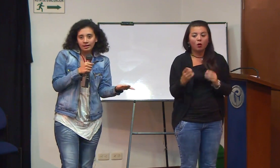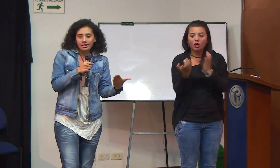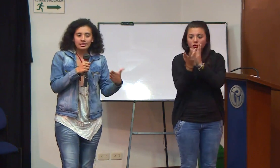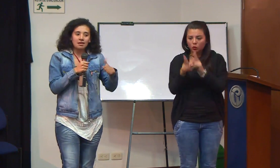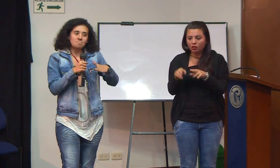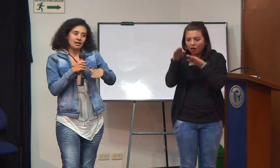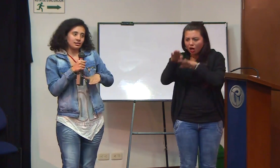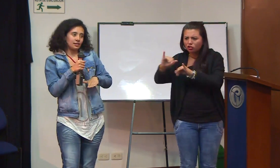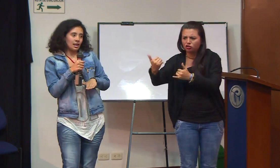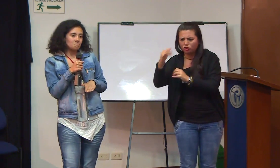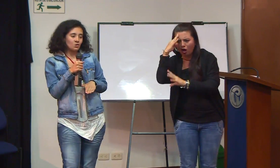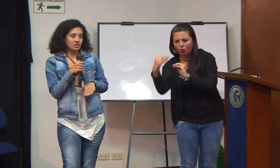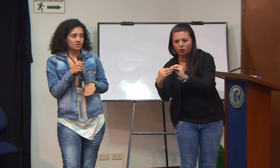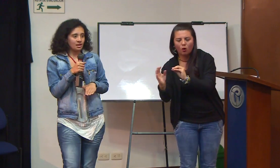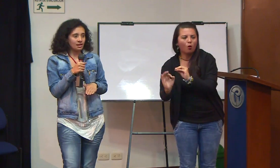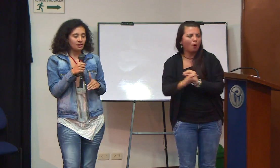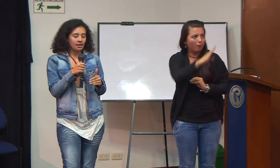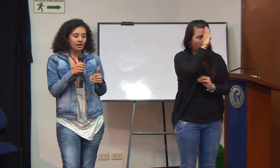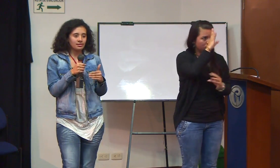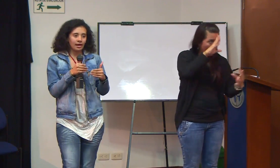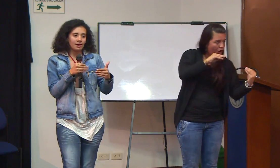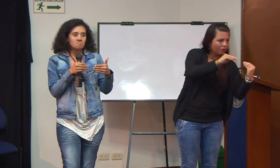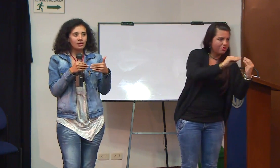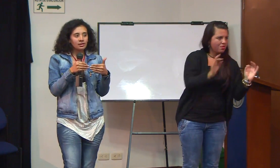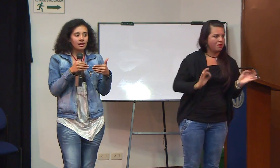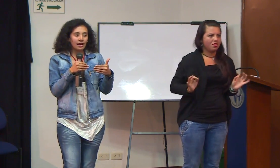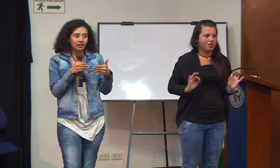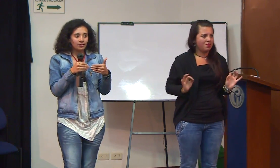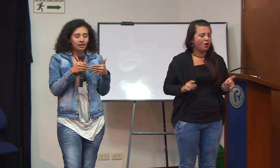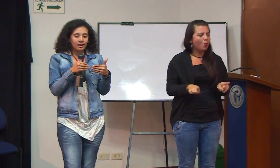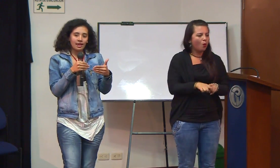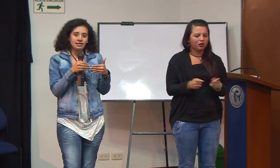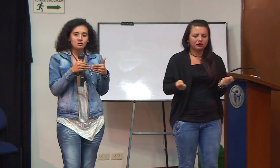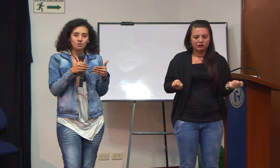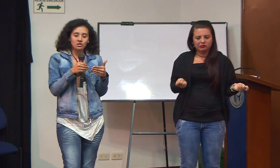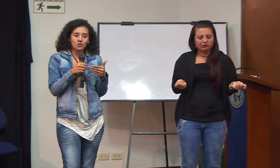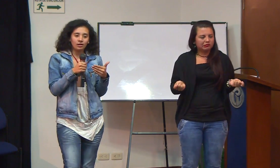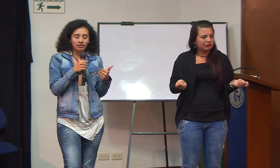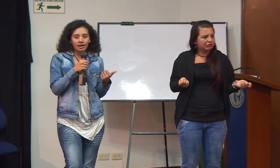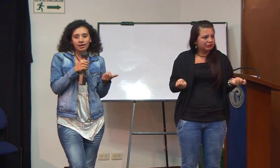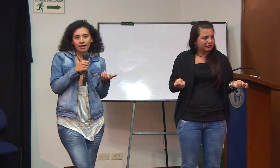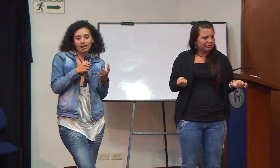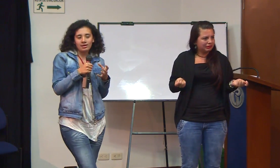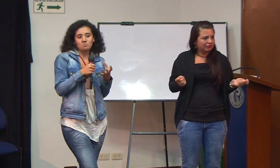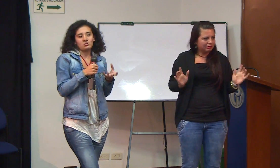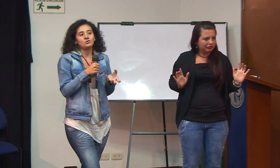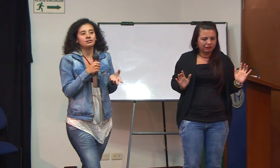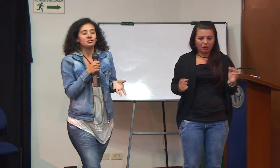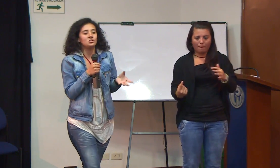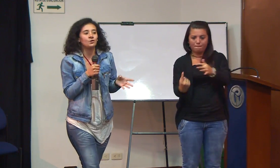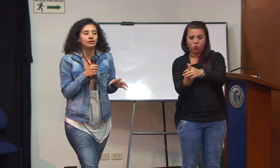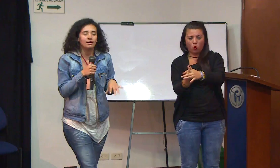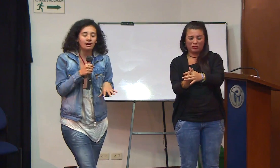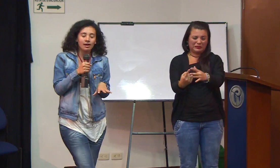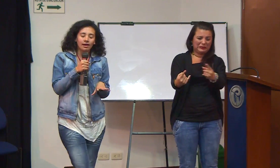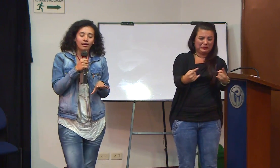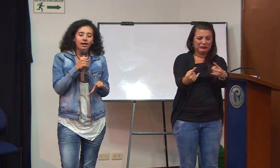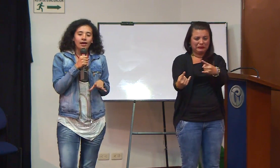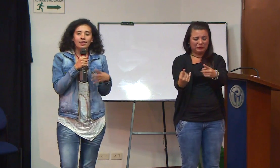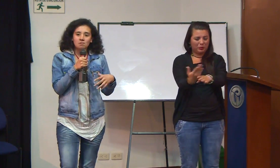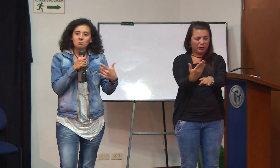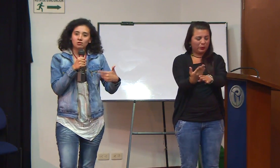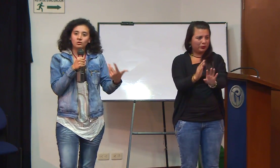estudiante ni de parte de la policía, era entrar a mediar la situación que se genera, la situación de tensión que se